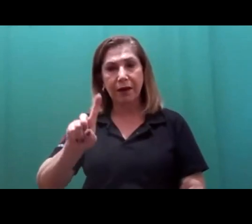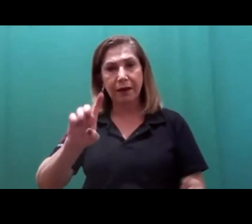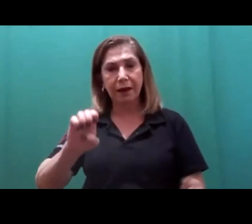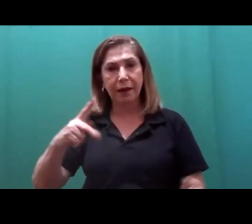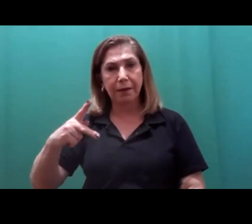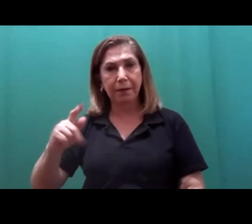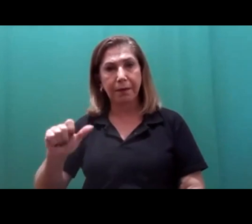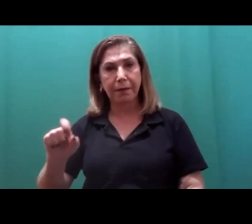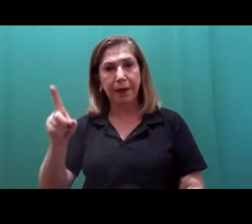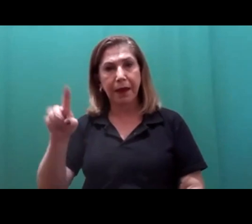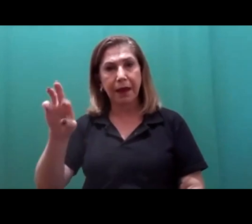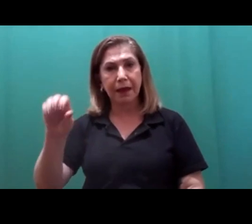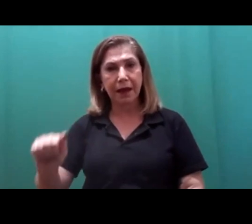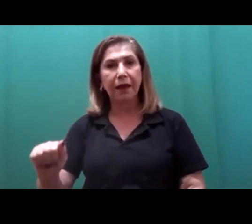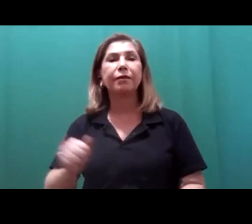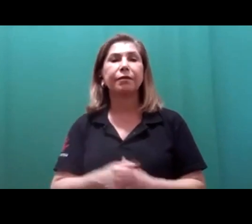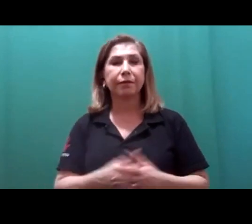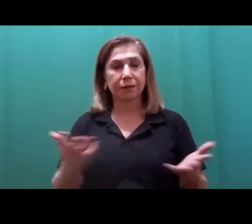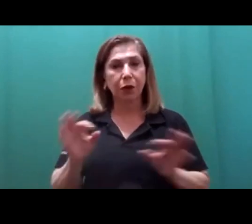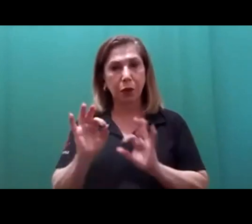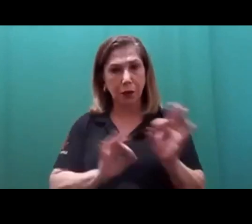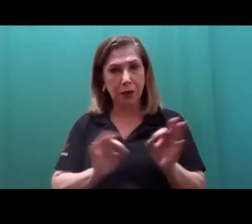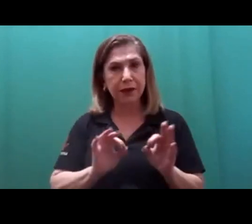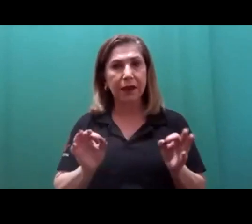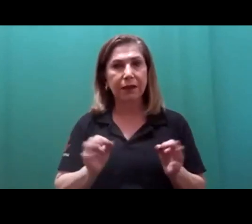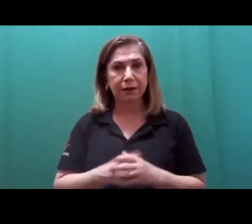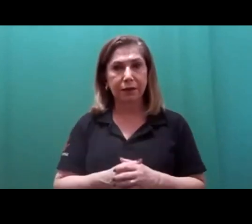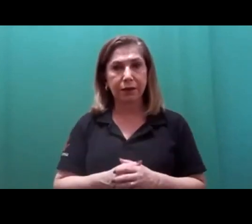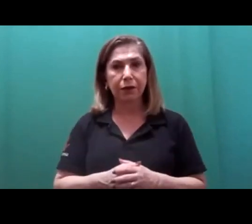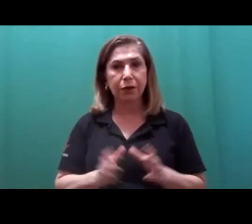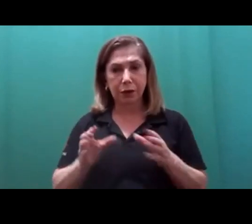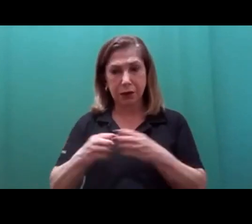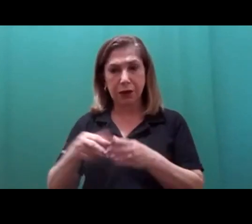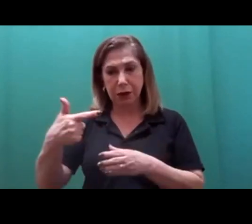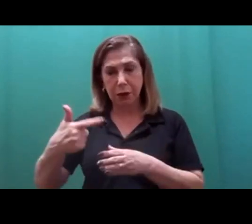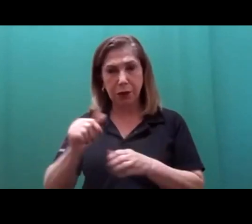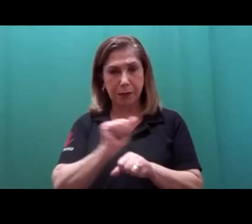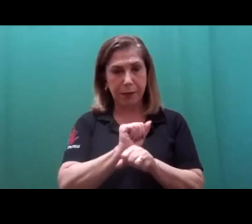vamos sistematizando, organizando aqui um segundo bloco.